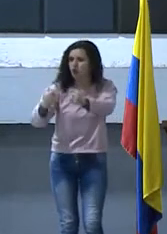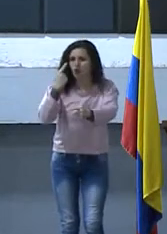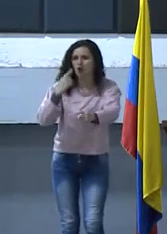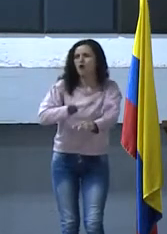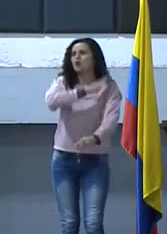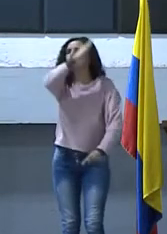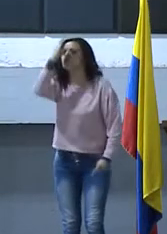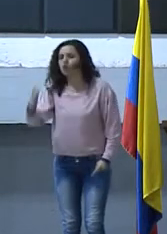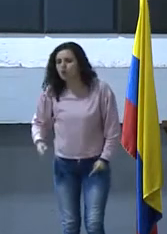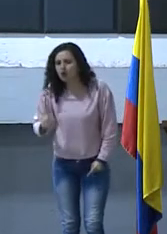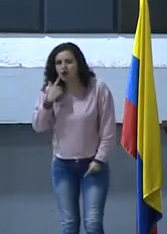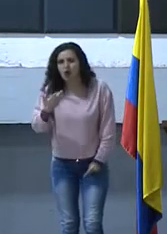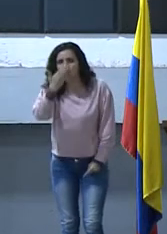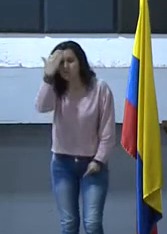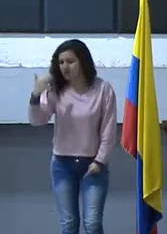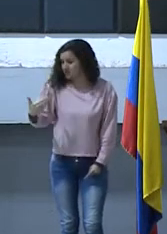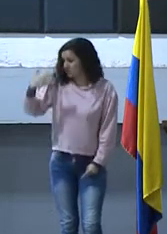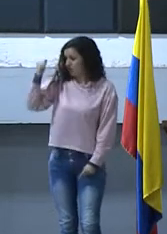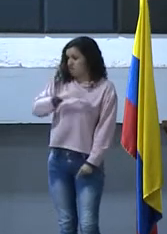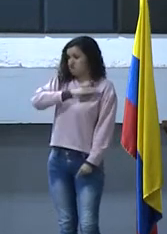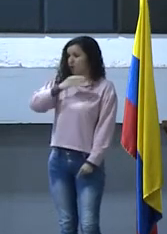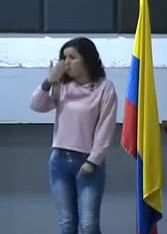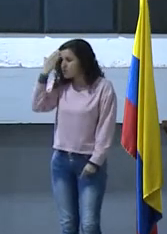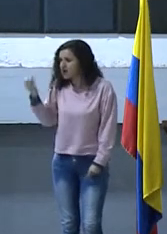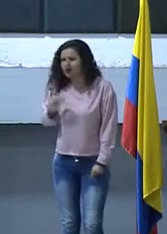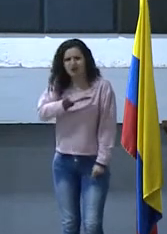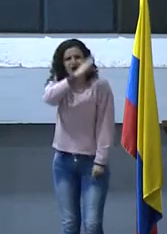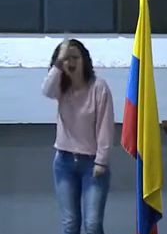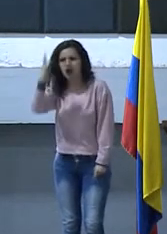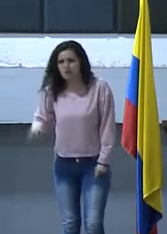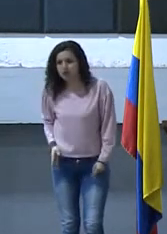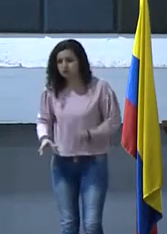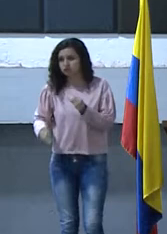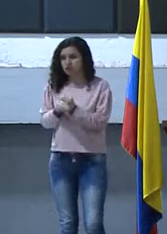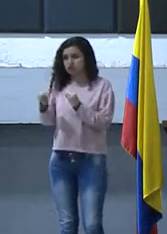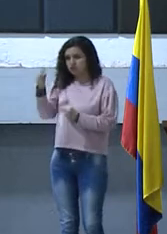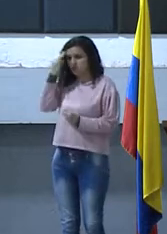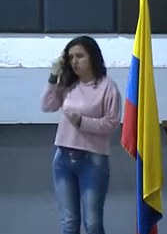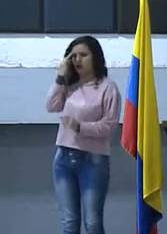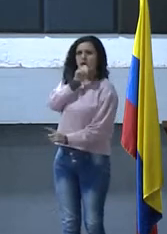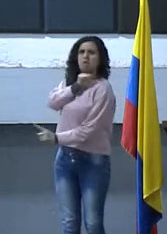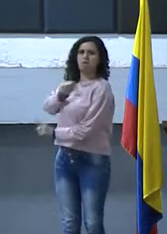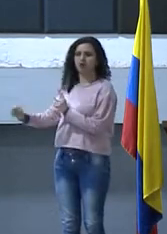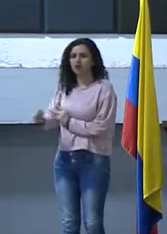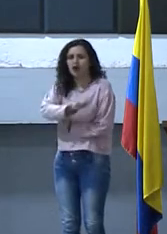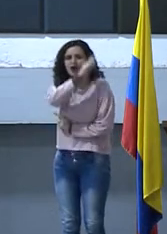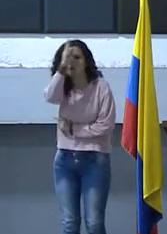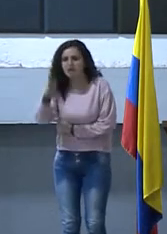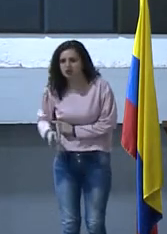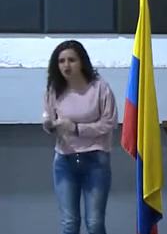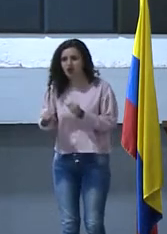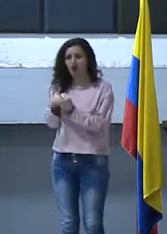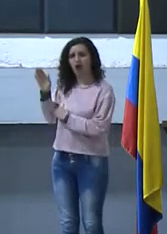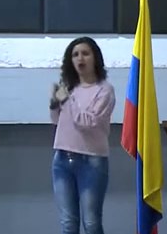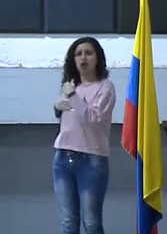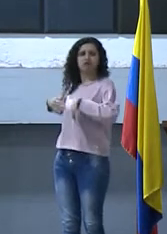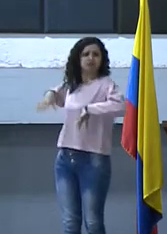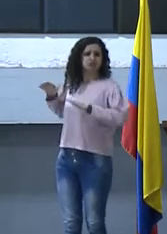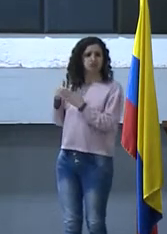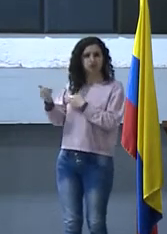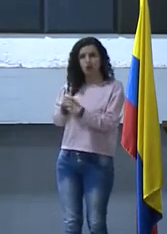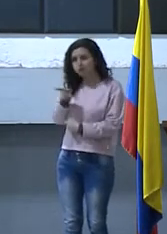olvidar nuestras historias e invisibilizar nuestras memorias y permanecer indiferentes a